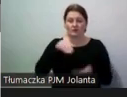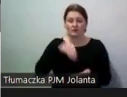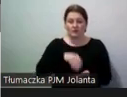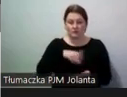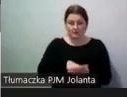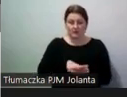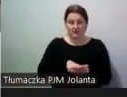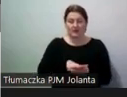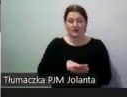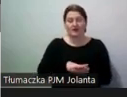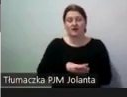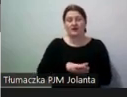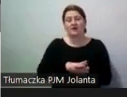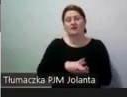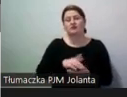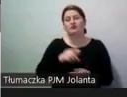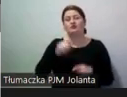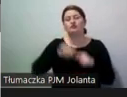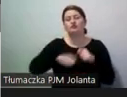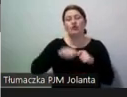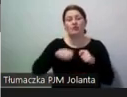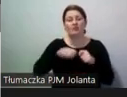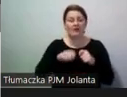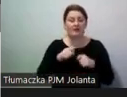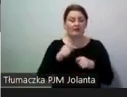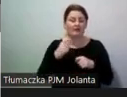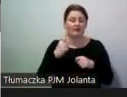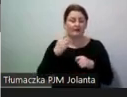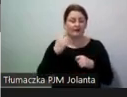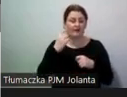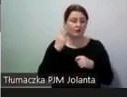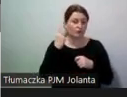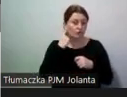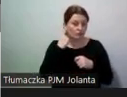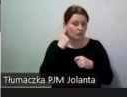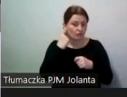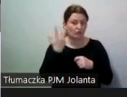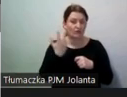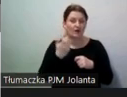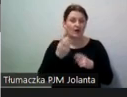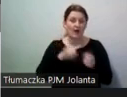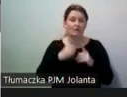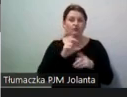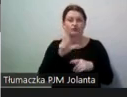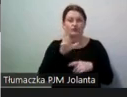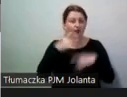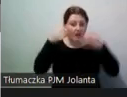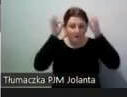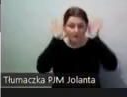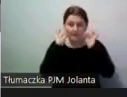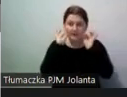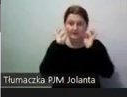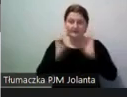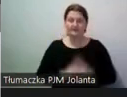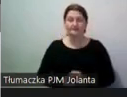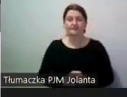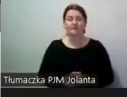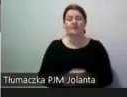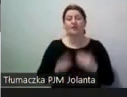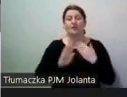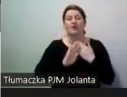zgodnie z orzeczeniem stopień niedosłuchu bądź ewentualne protezowanie. Po tych danych